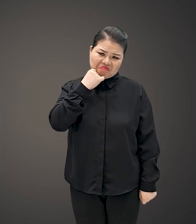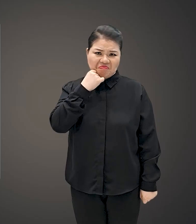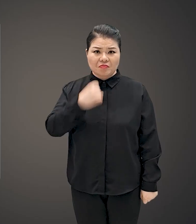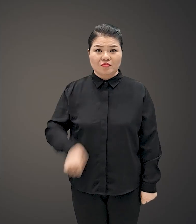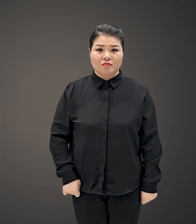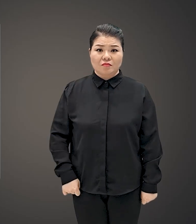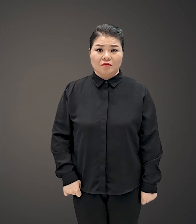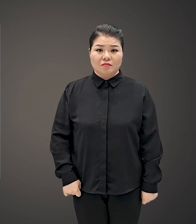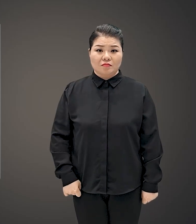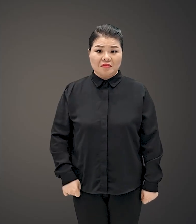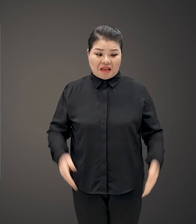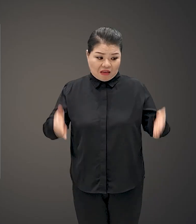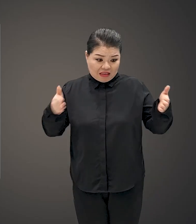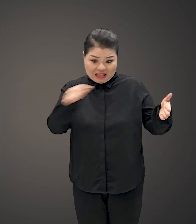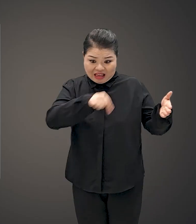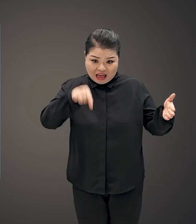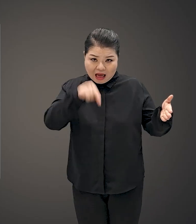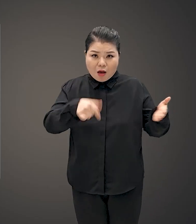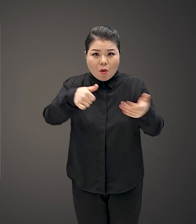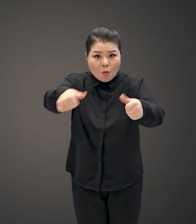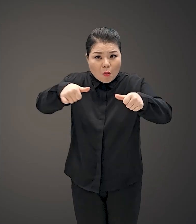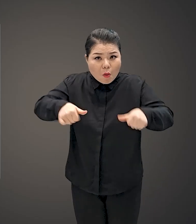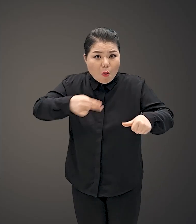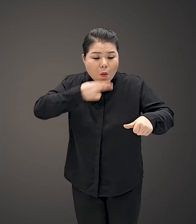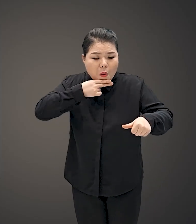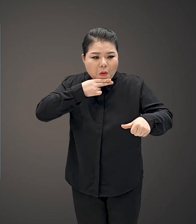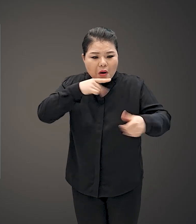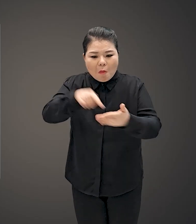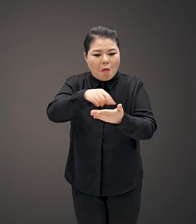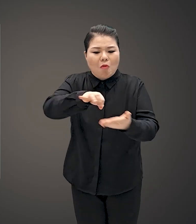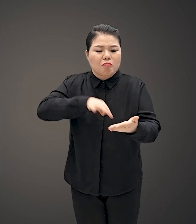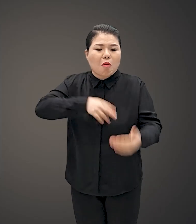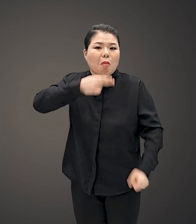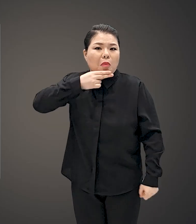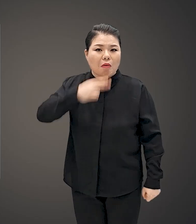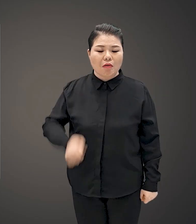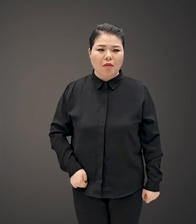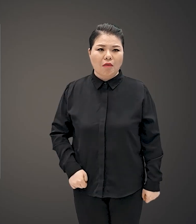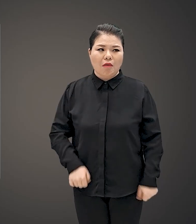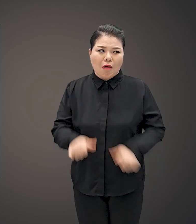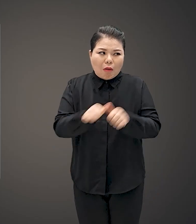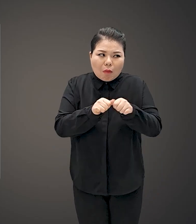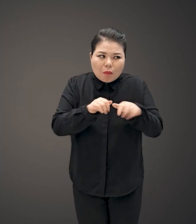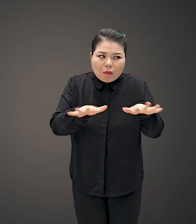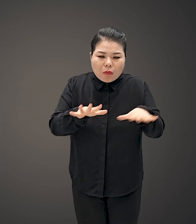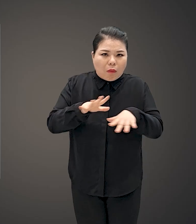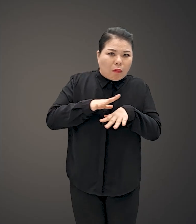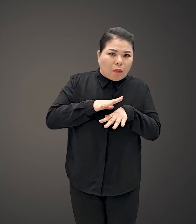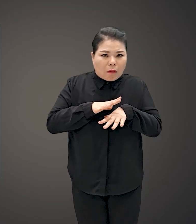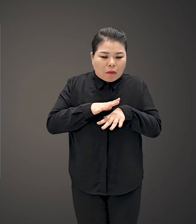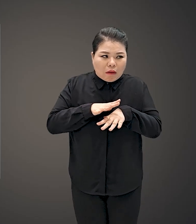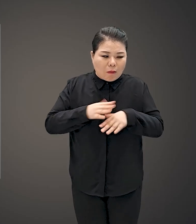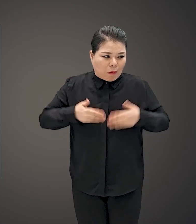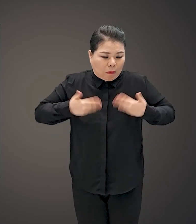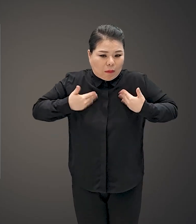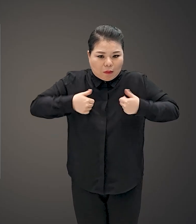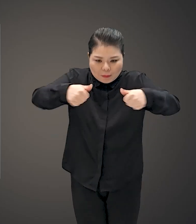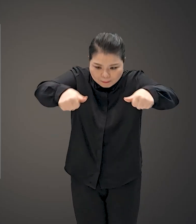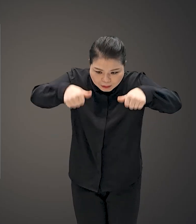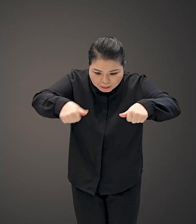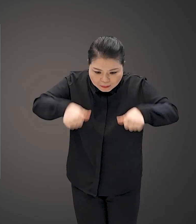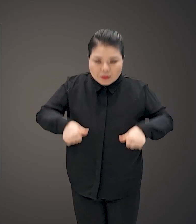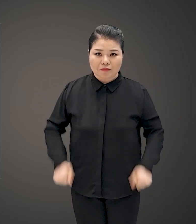정한 기간 안에 도장을 찍지 않으면 보상금을 안 준대. 소문에 겁먹은 사람들은 앞뒤 가릴 새도 없이